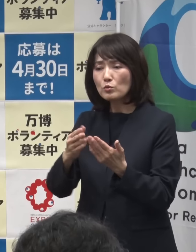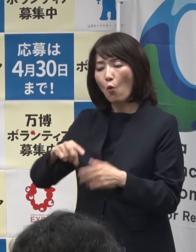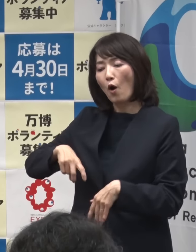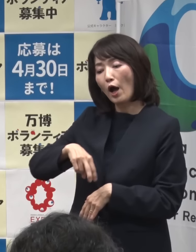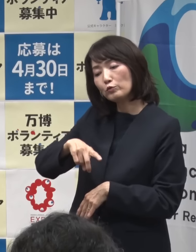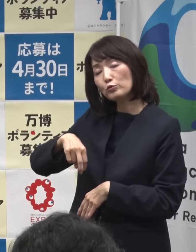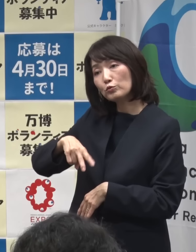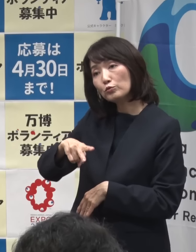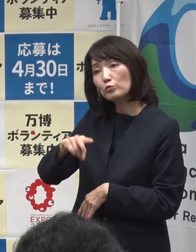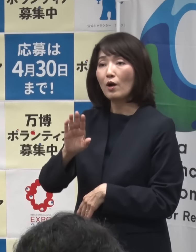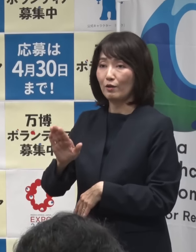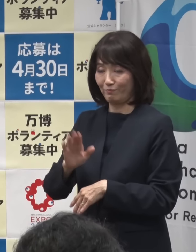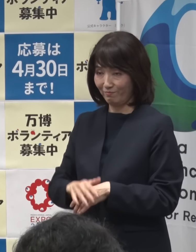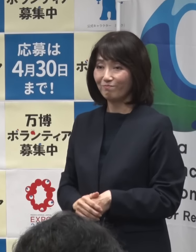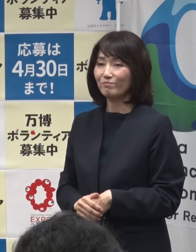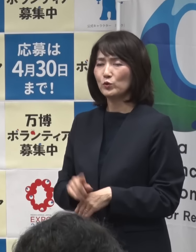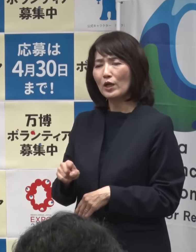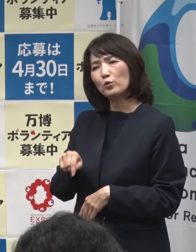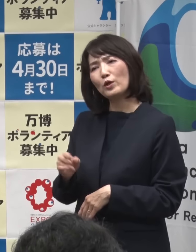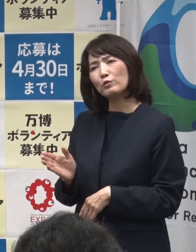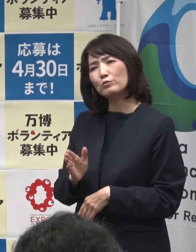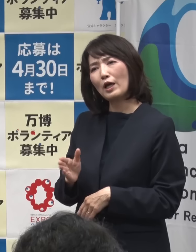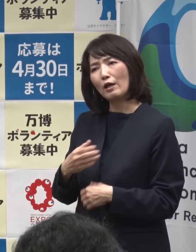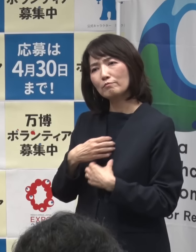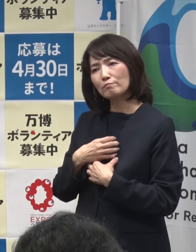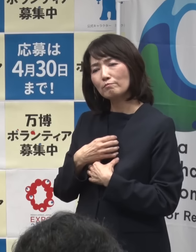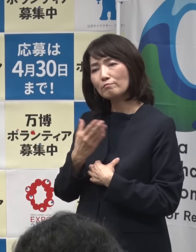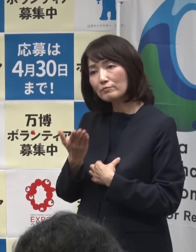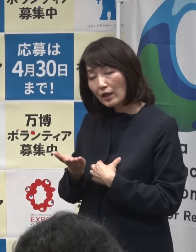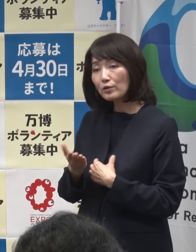し、それがどの程度かということも含めて、